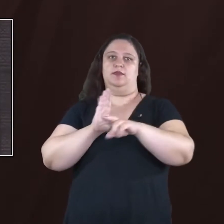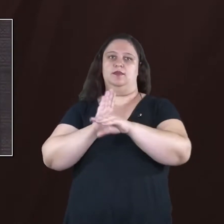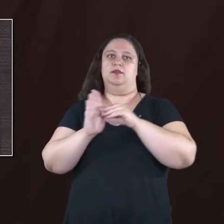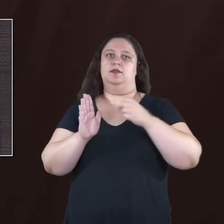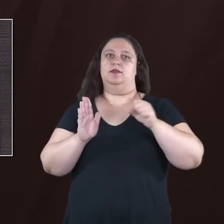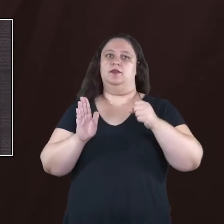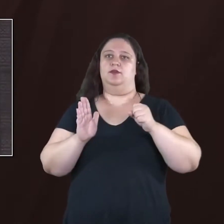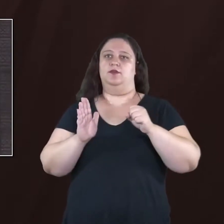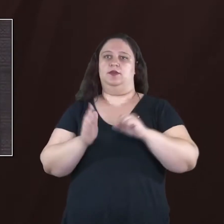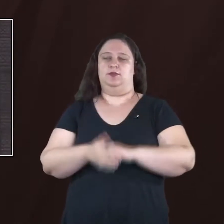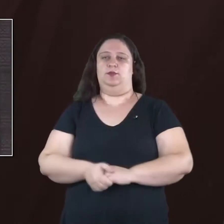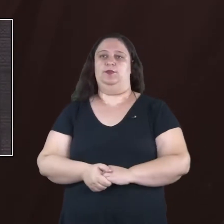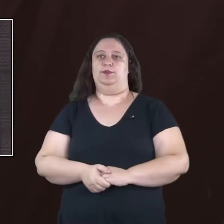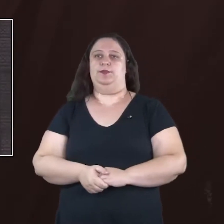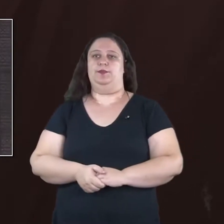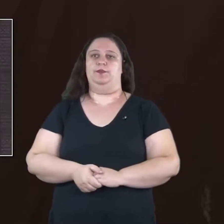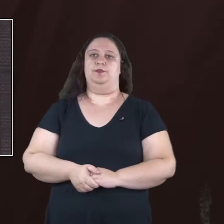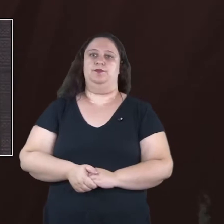Coríntios 15,